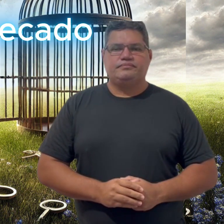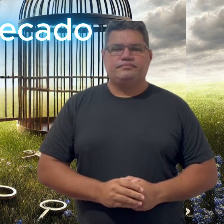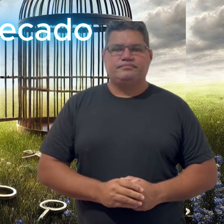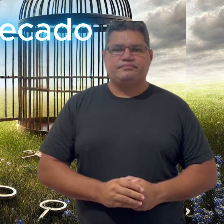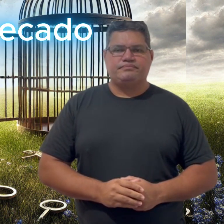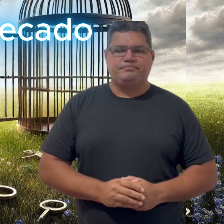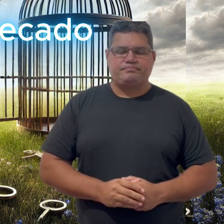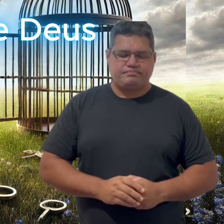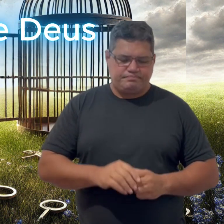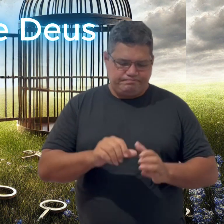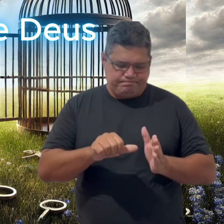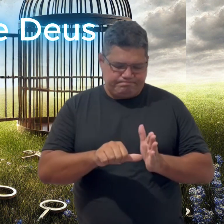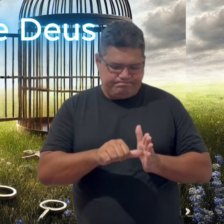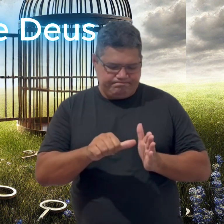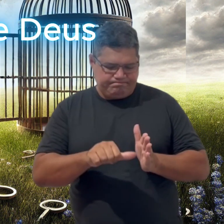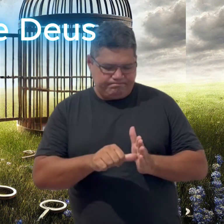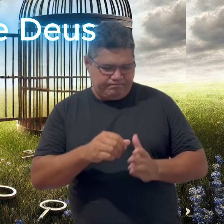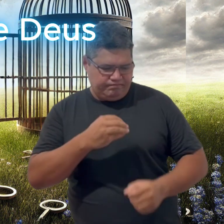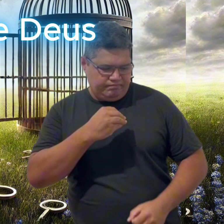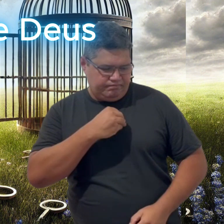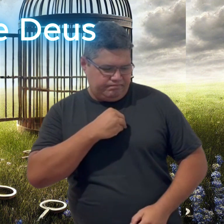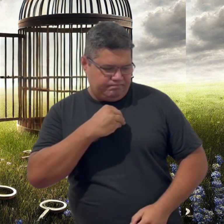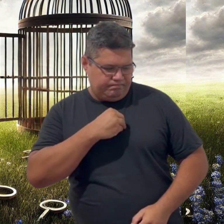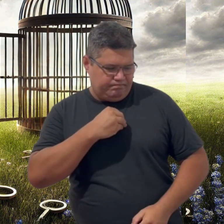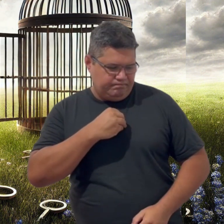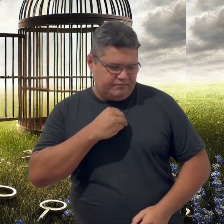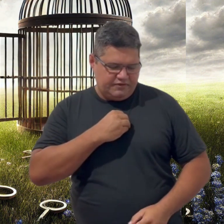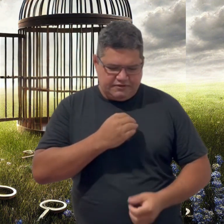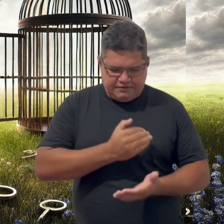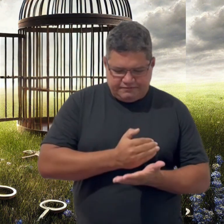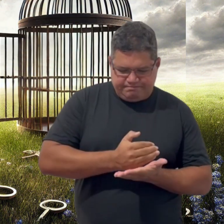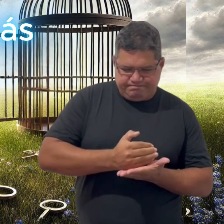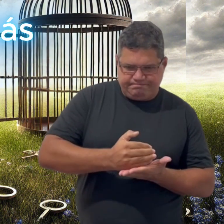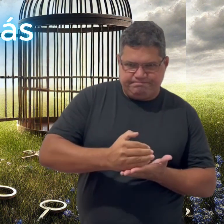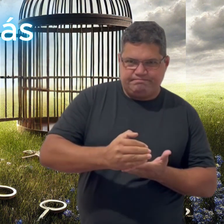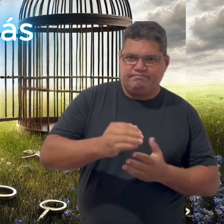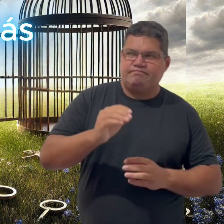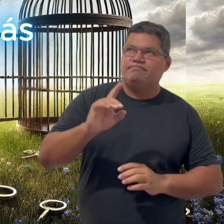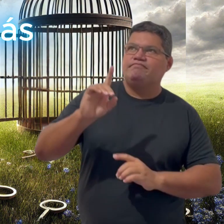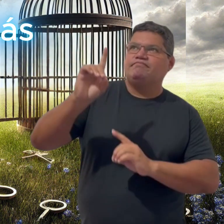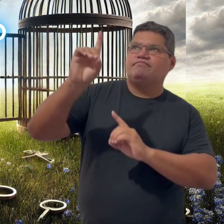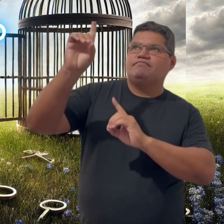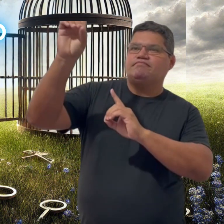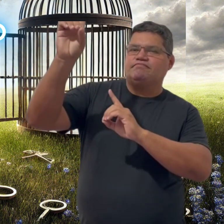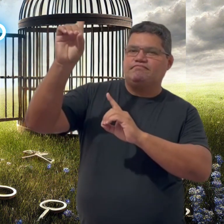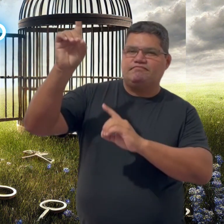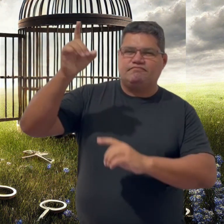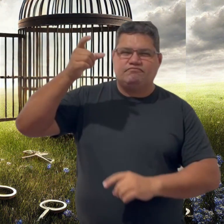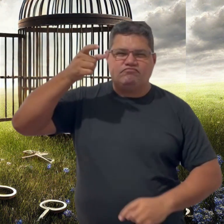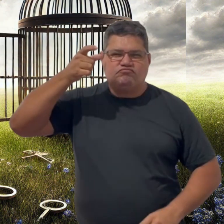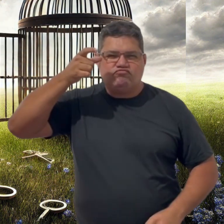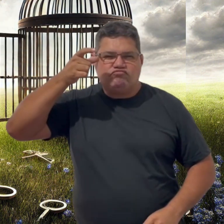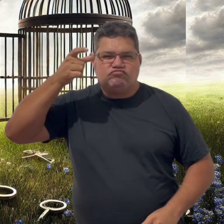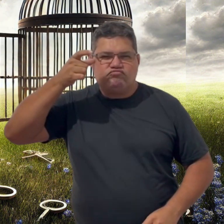primeiro pecado da criação de Deus foi Satanás, o